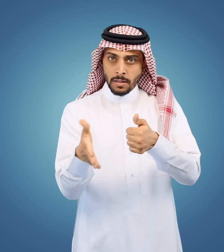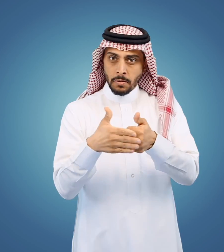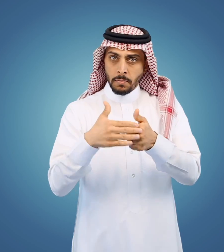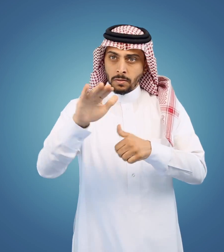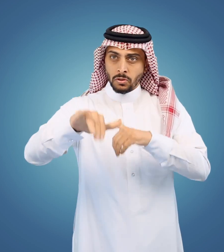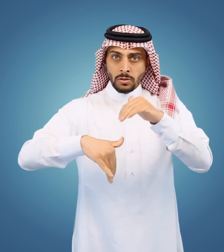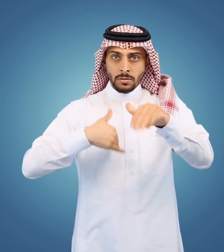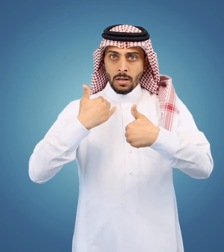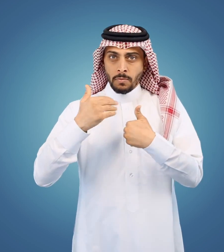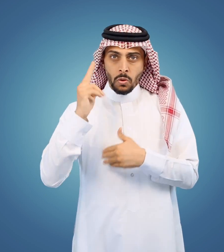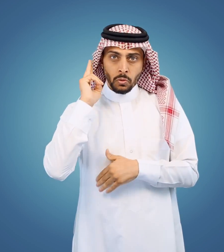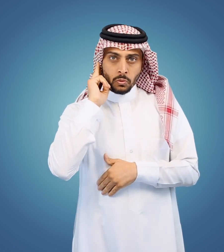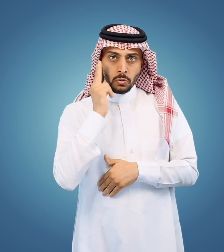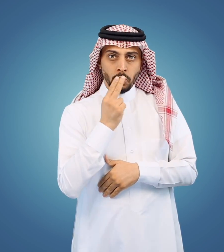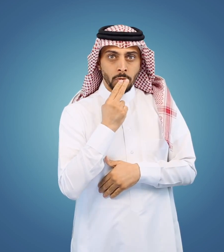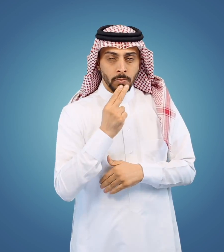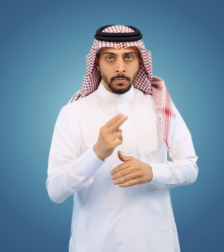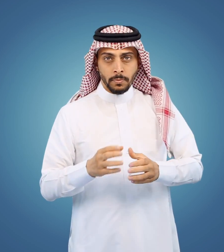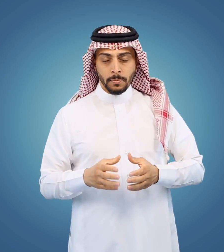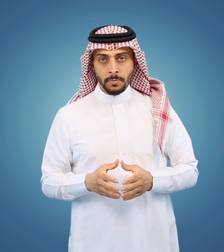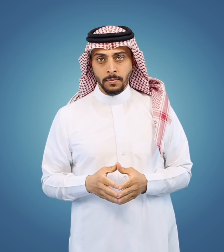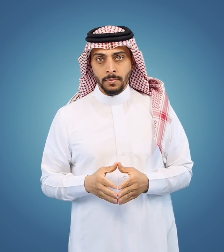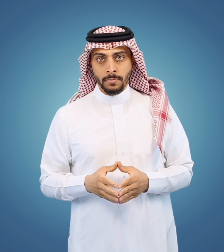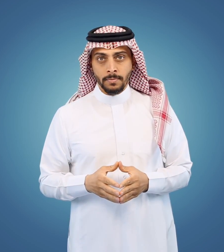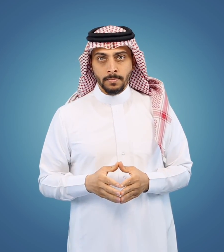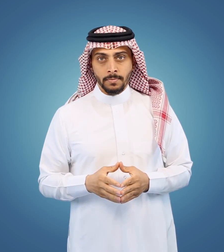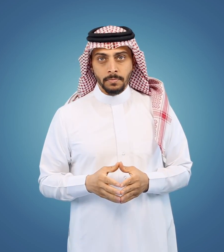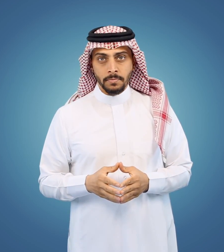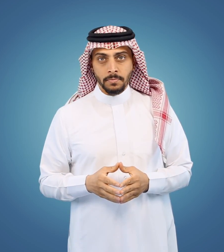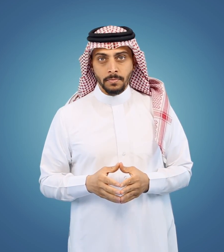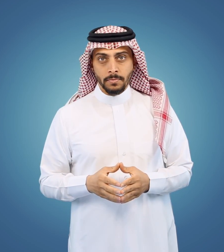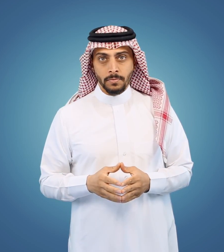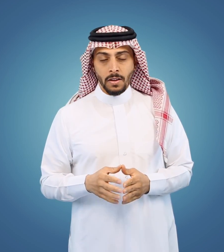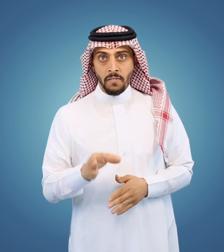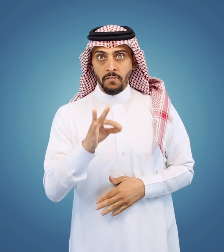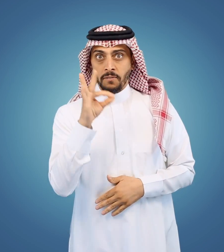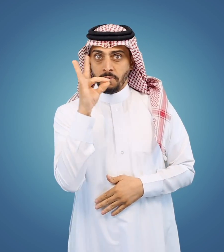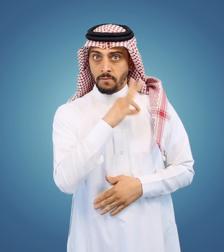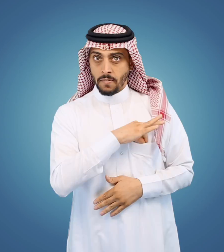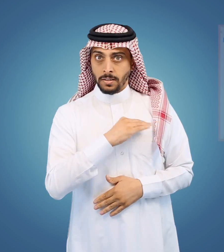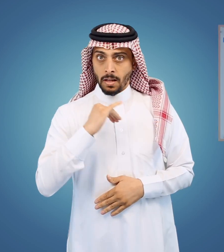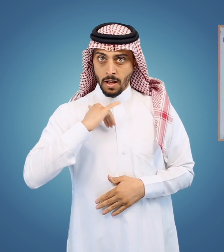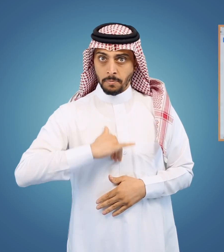لعملاء هدف من الاشخاص الصم وللاستفادة